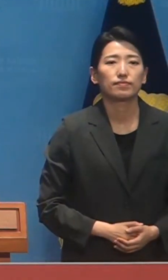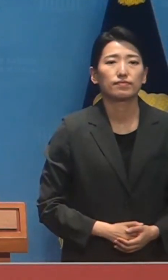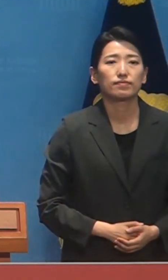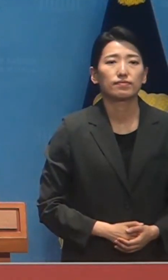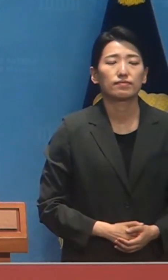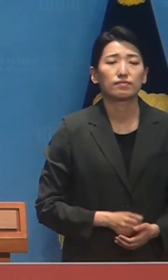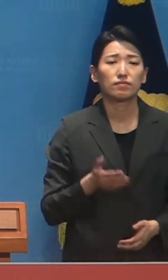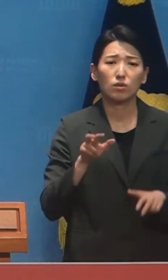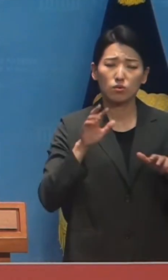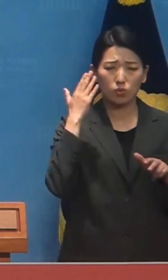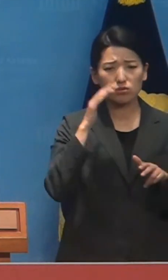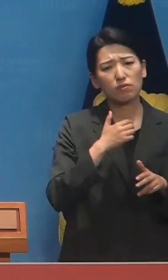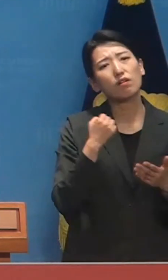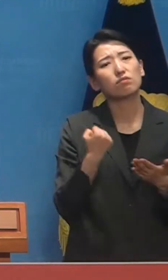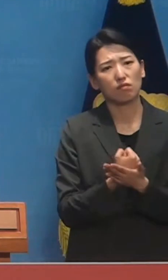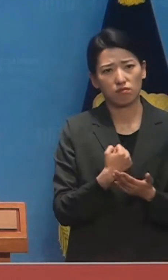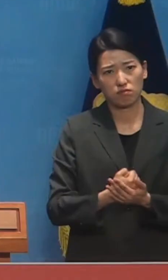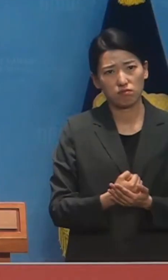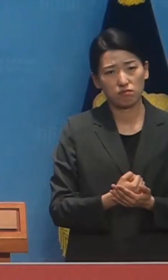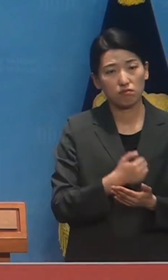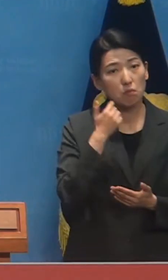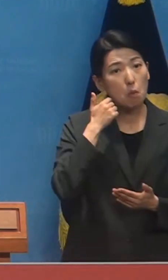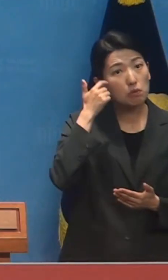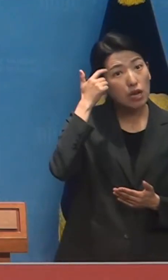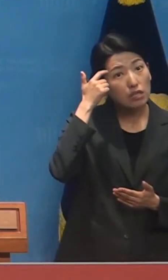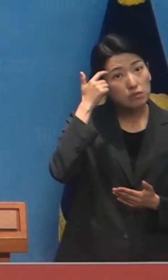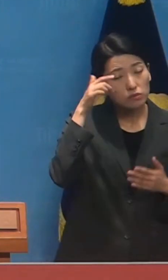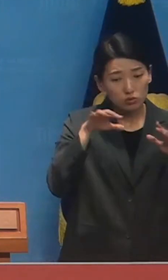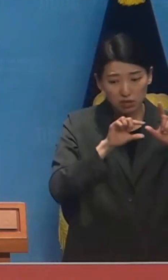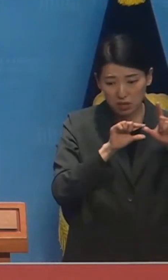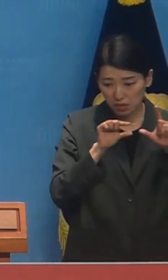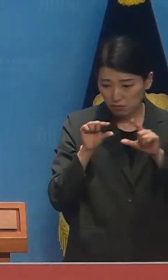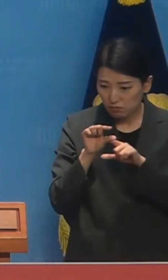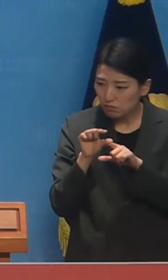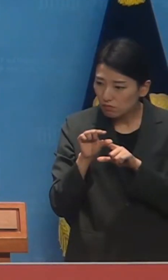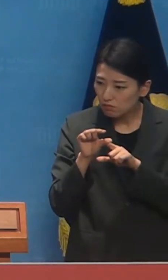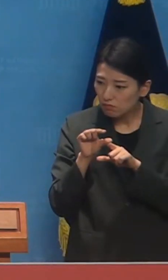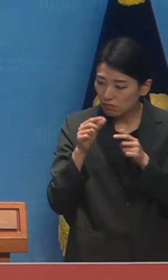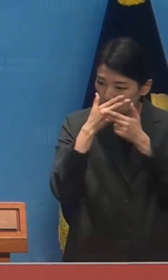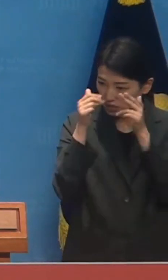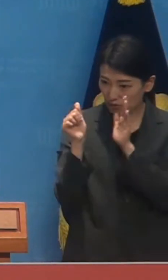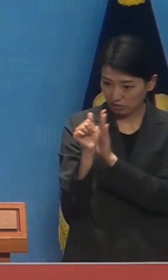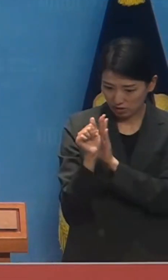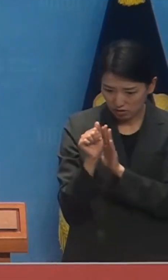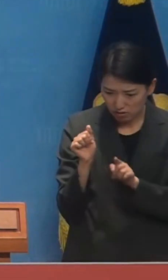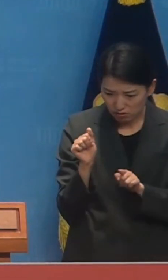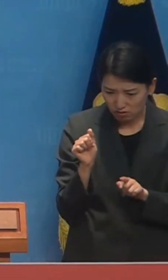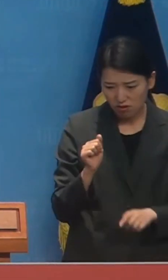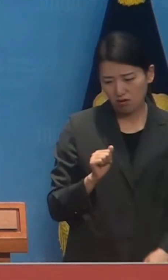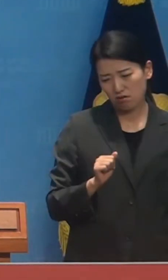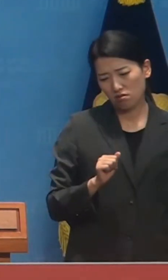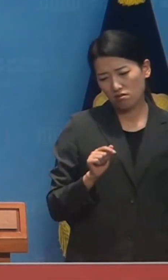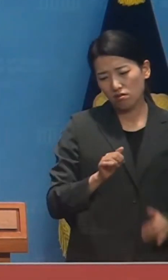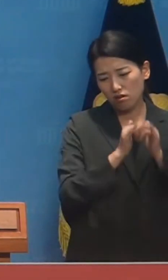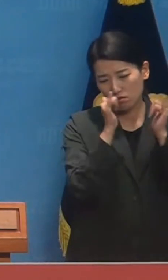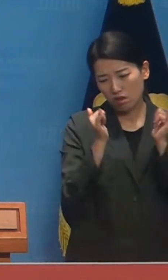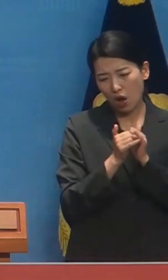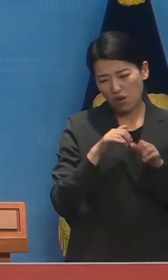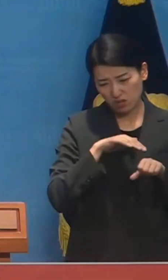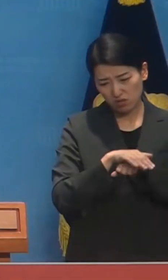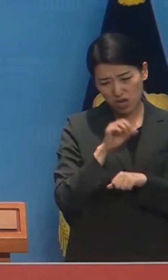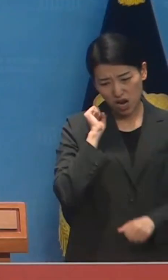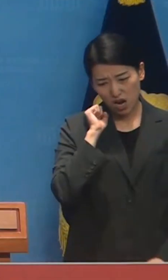마음이 드는 것은 목사님들 중에 일부가 이재명 후보를 지지한다는 거죠. 사회주의 쪽으로 기울어 가고 있다는